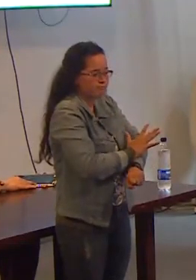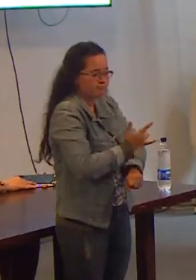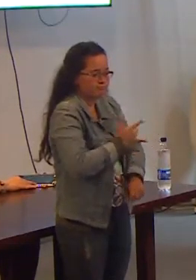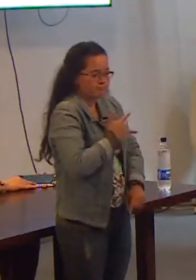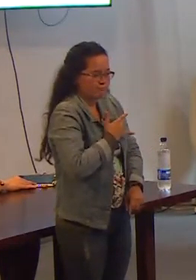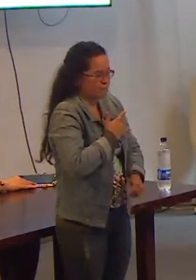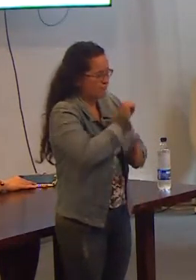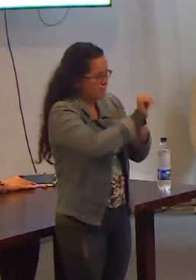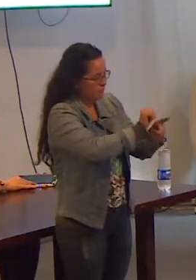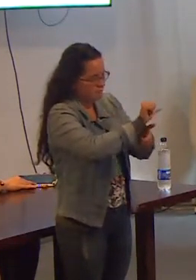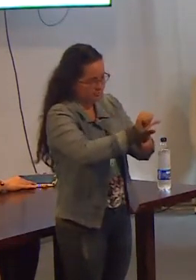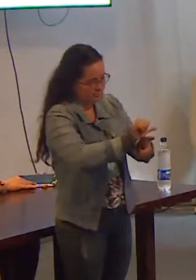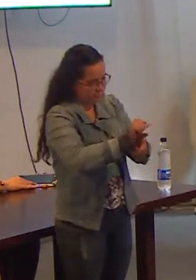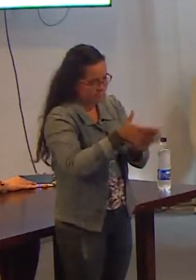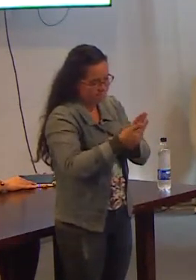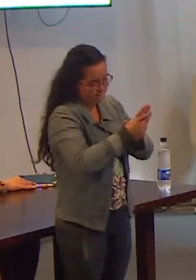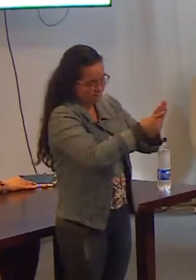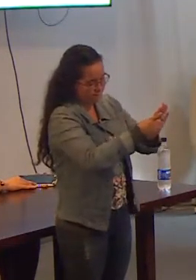quien.